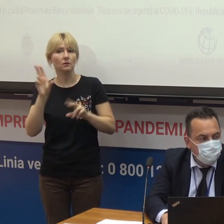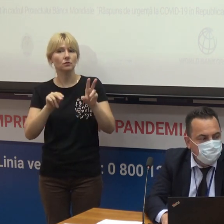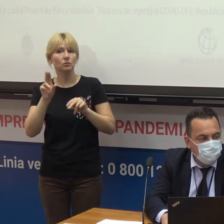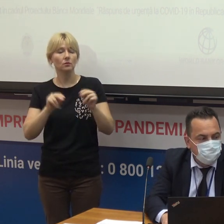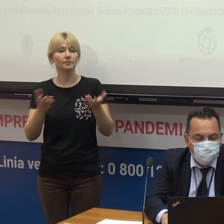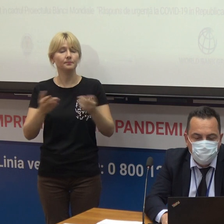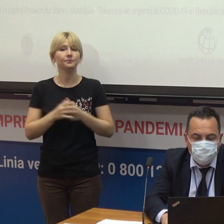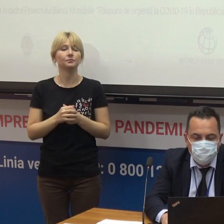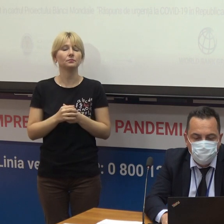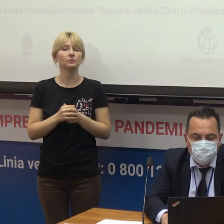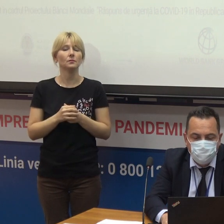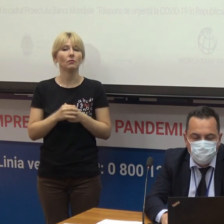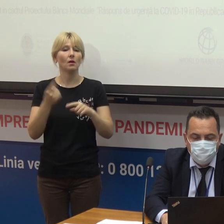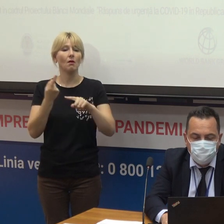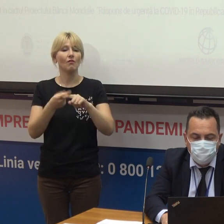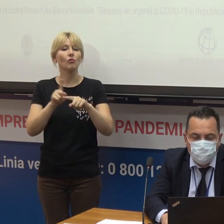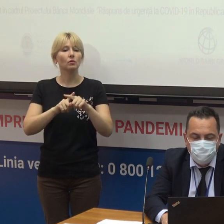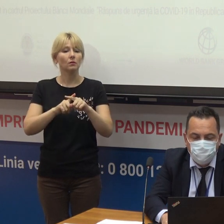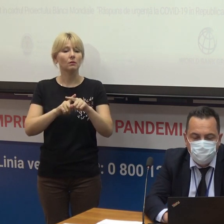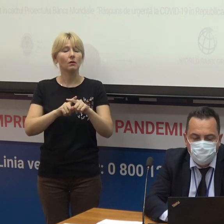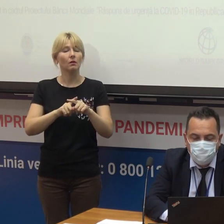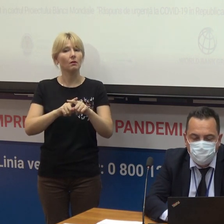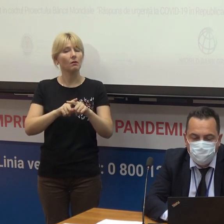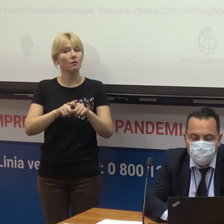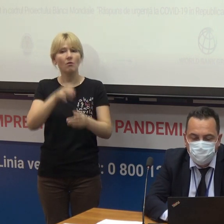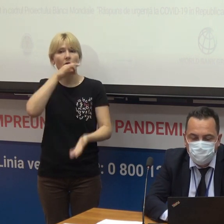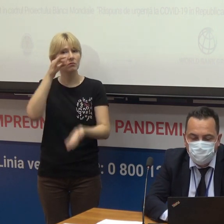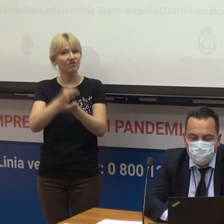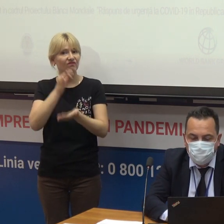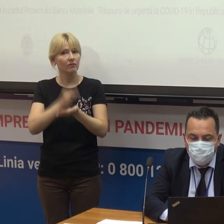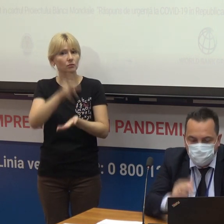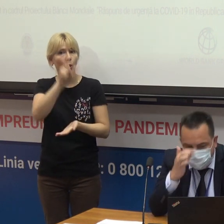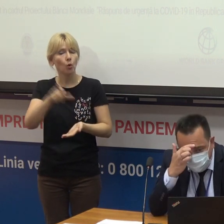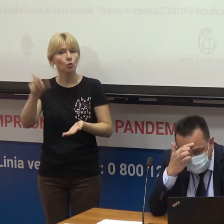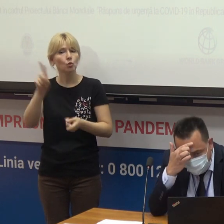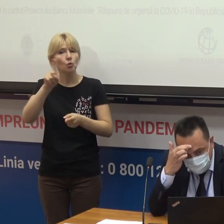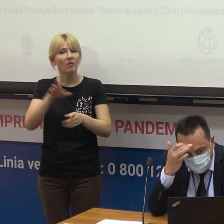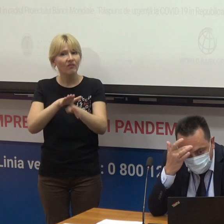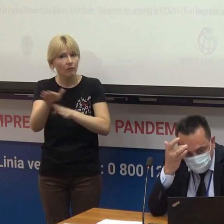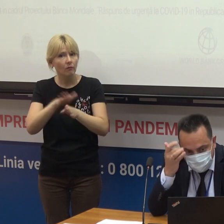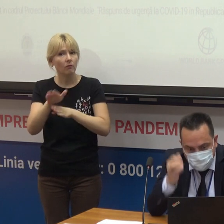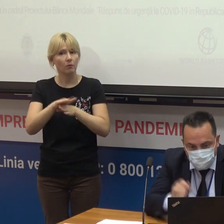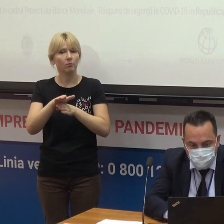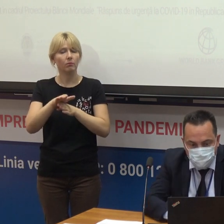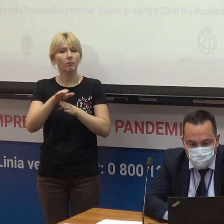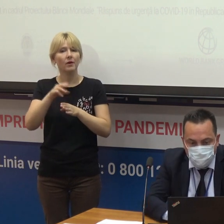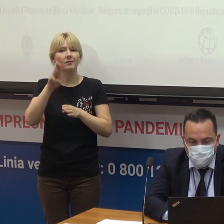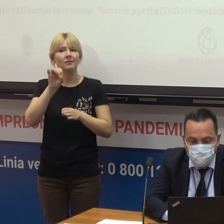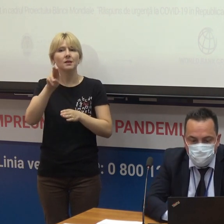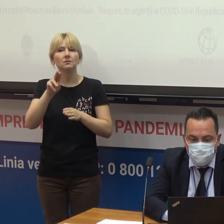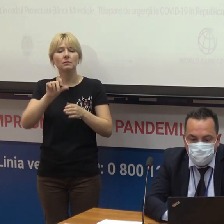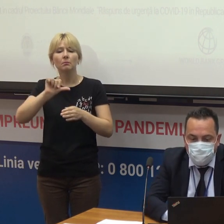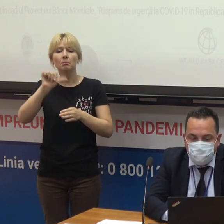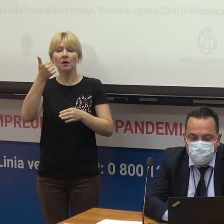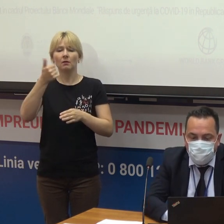1,5%. Aceasta denotă responsabilitatea persoanelor de a-și efectua testul la apariția primilor